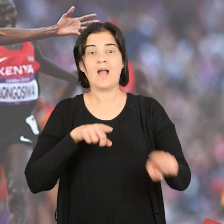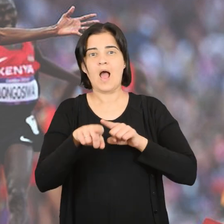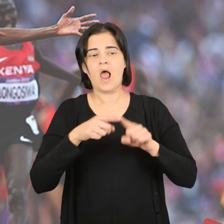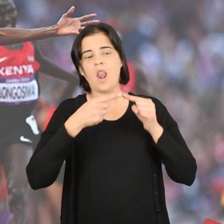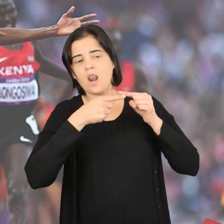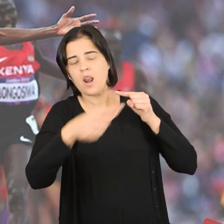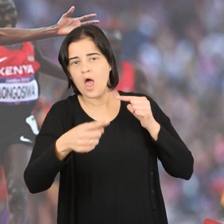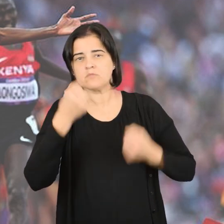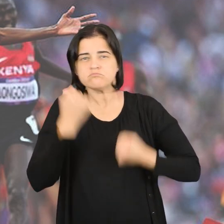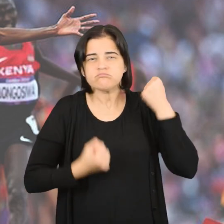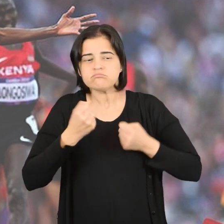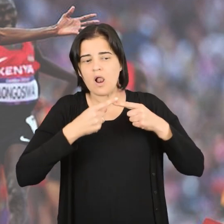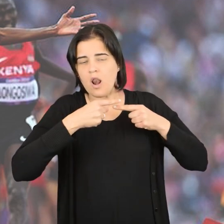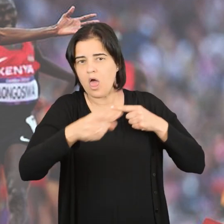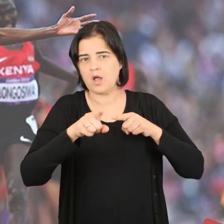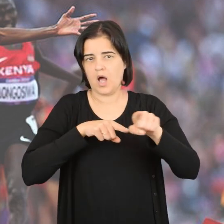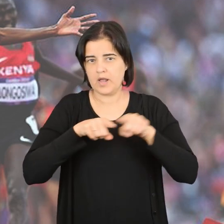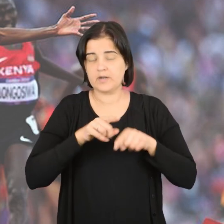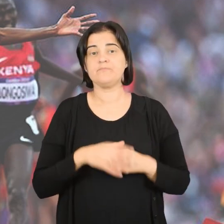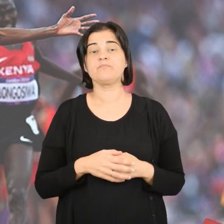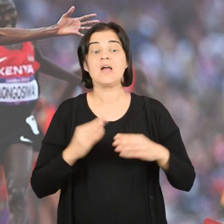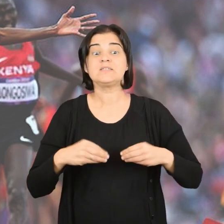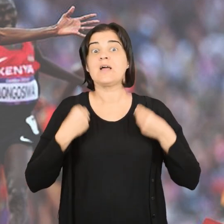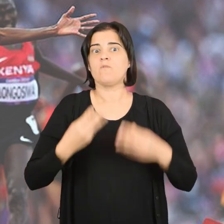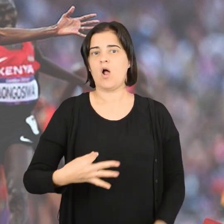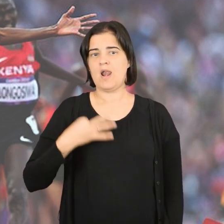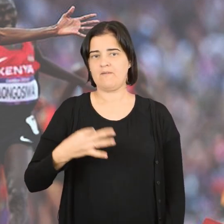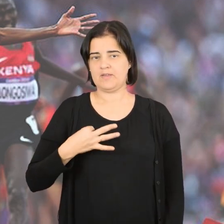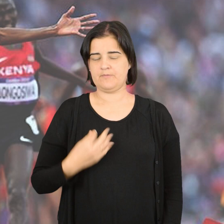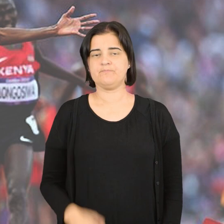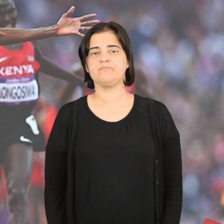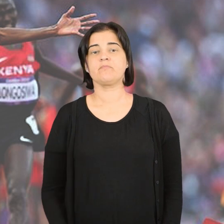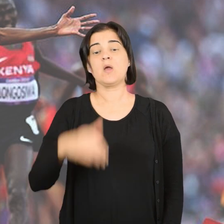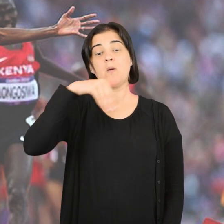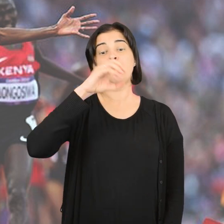carreras de fondo lo que me salvó la vida